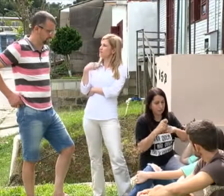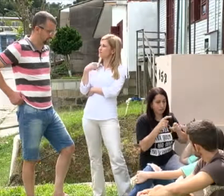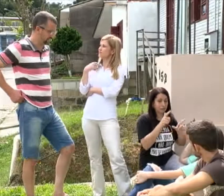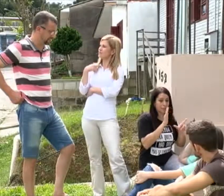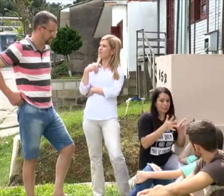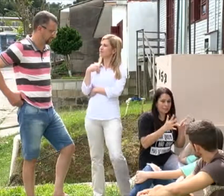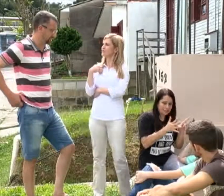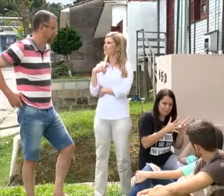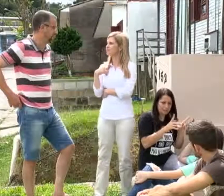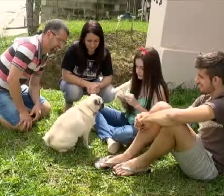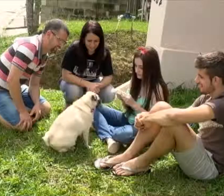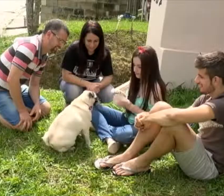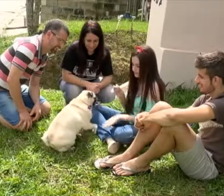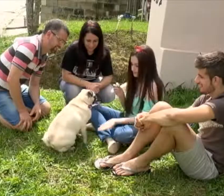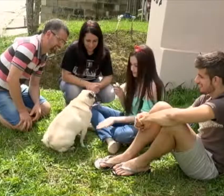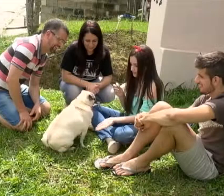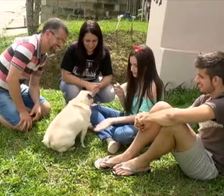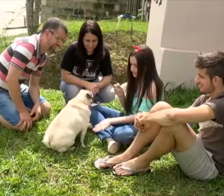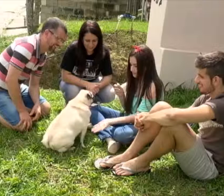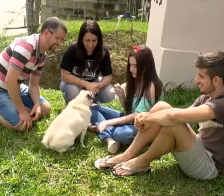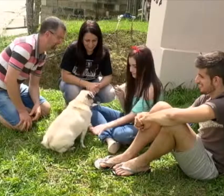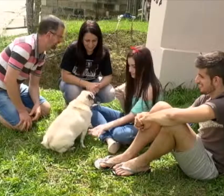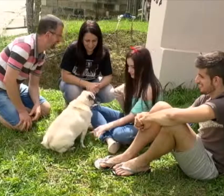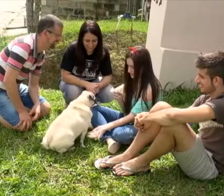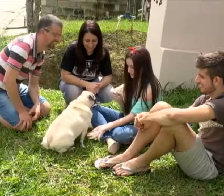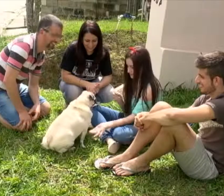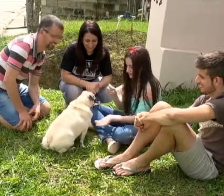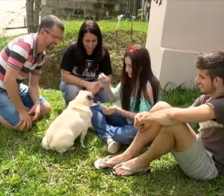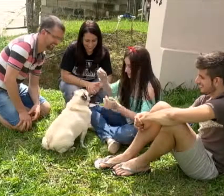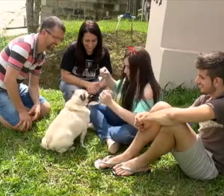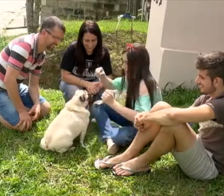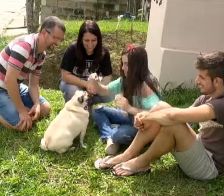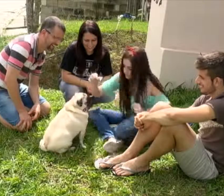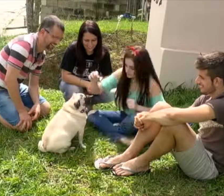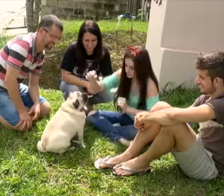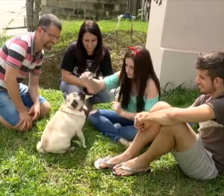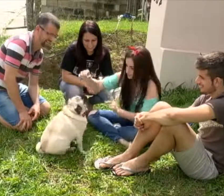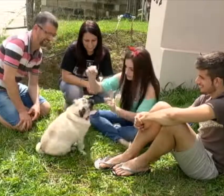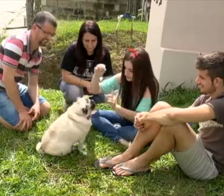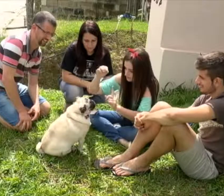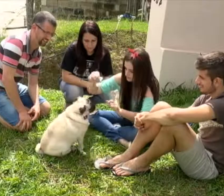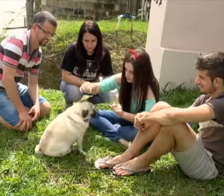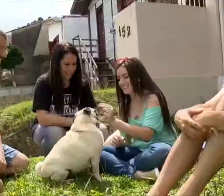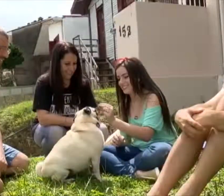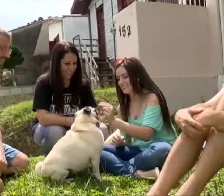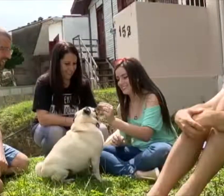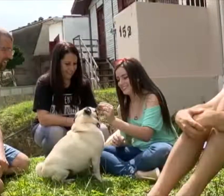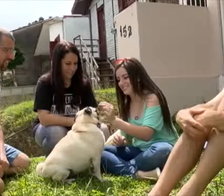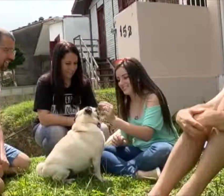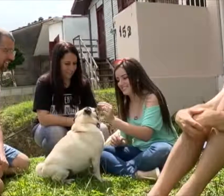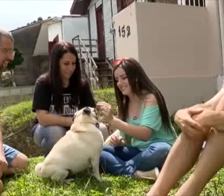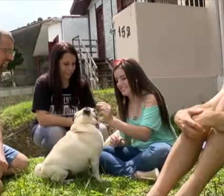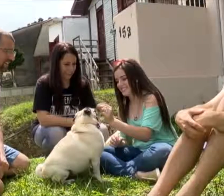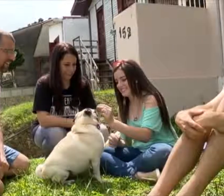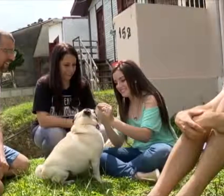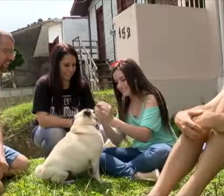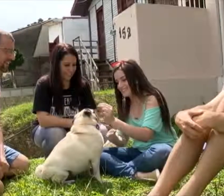de letras libras agora. A Aline lembra que a Tainá sempre gostou de animais. Por isso, a Bela veio viver com uma família